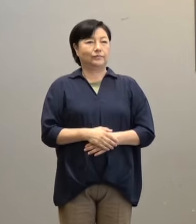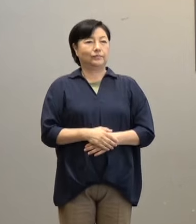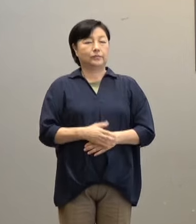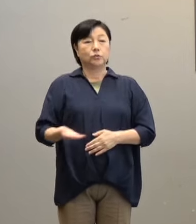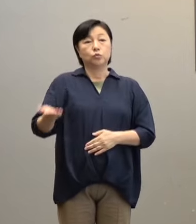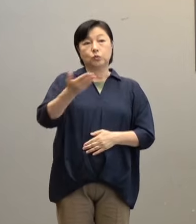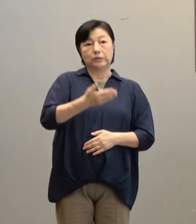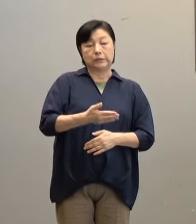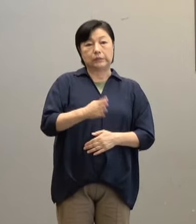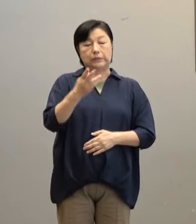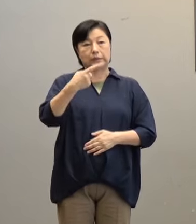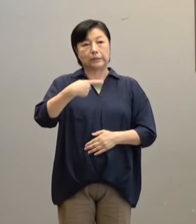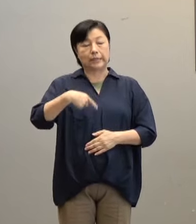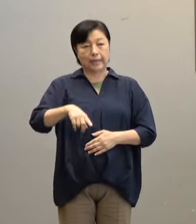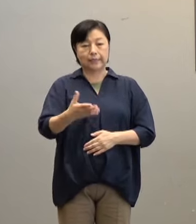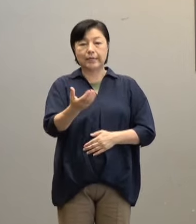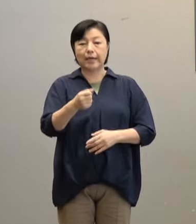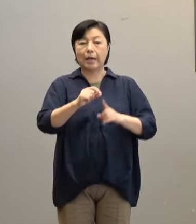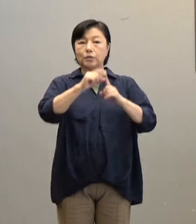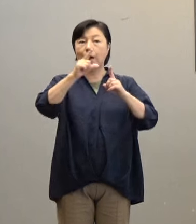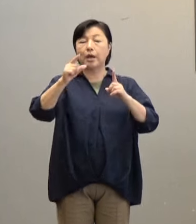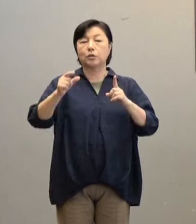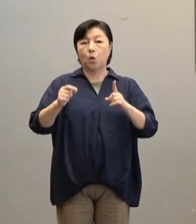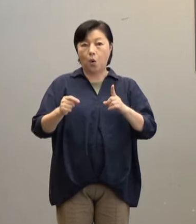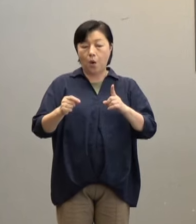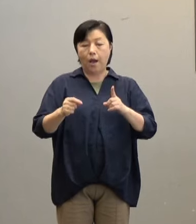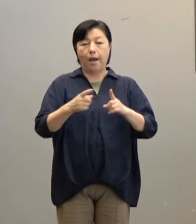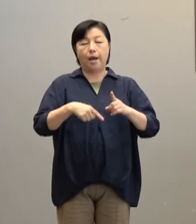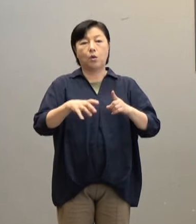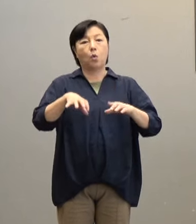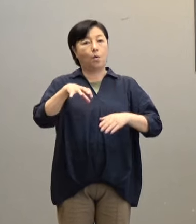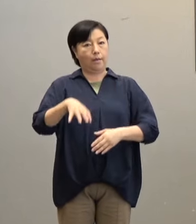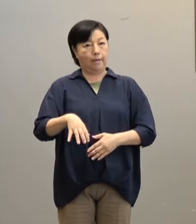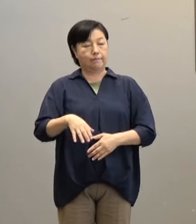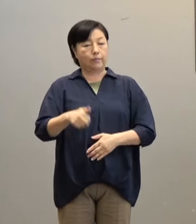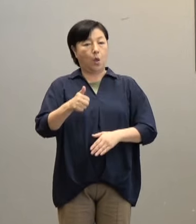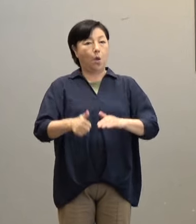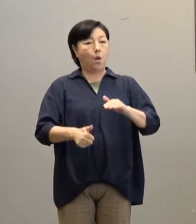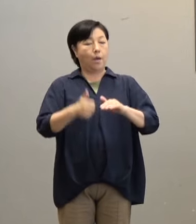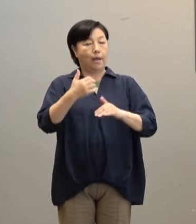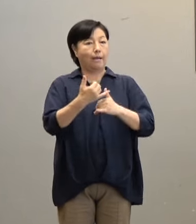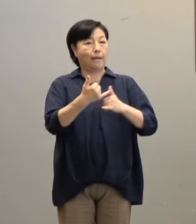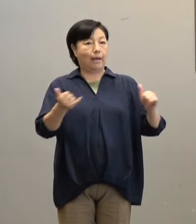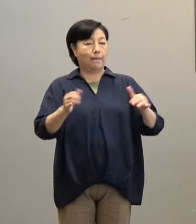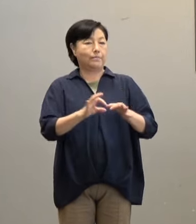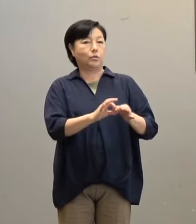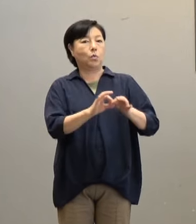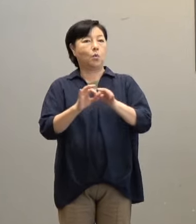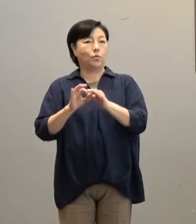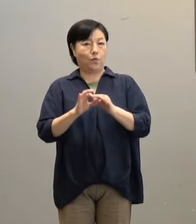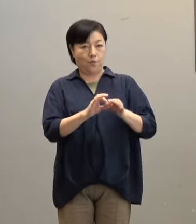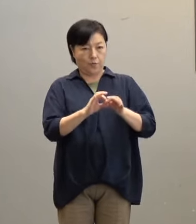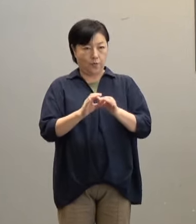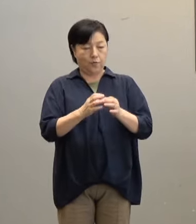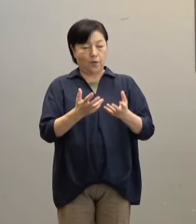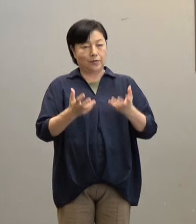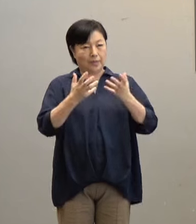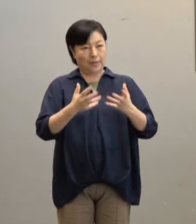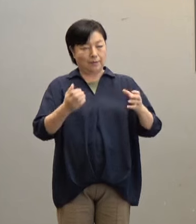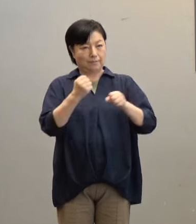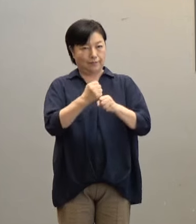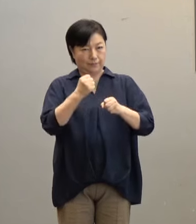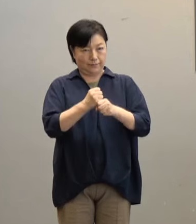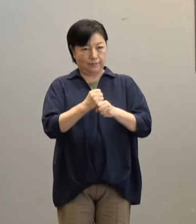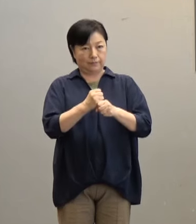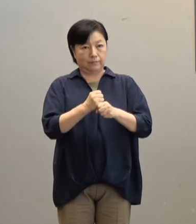次に県立柏の葉公園における官民連携によるにぎわいの創出についてお話をいたします。柏の葉公園